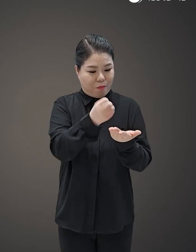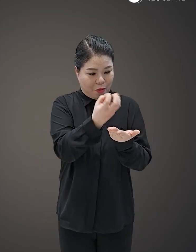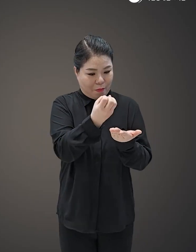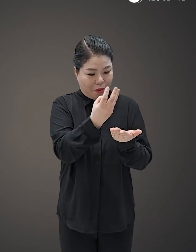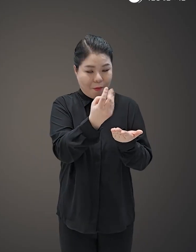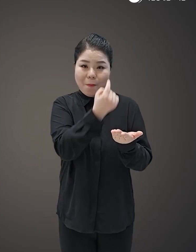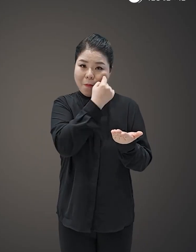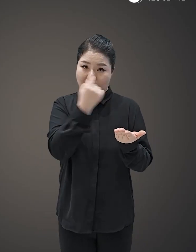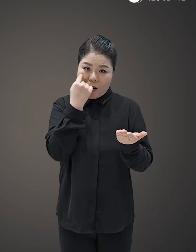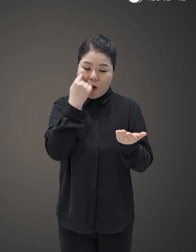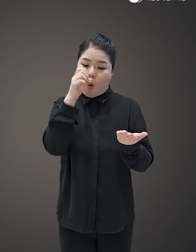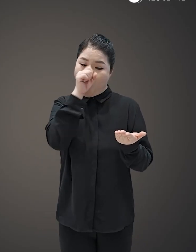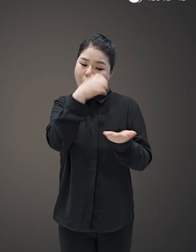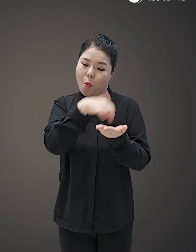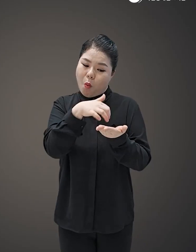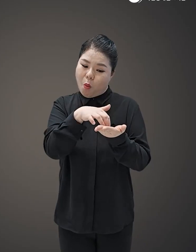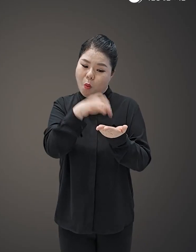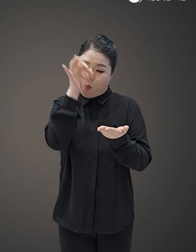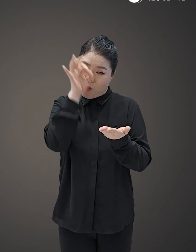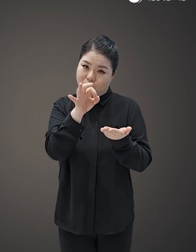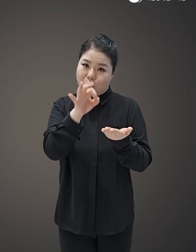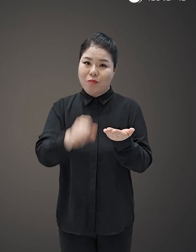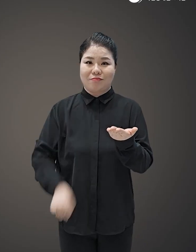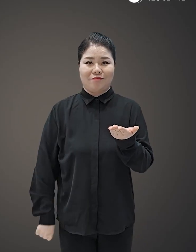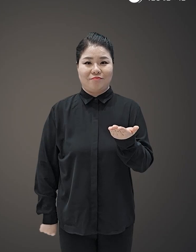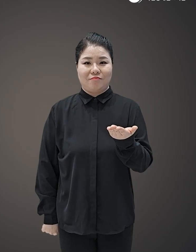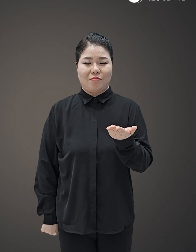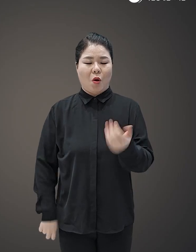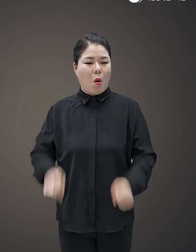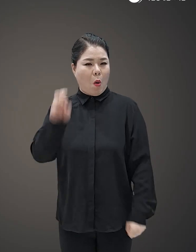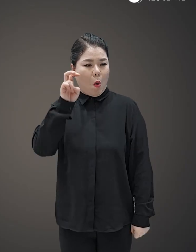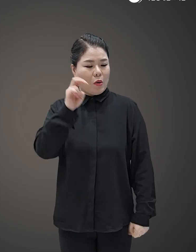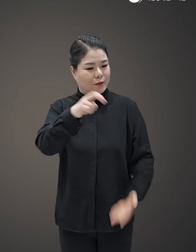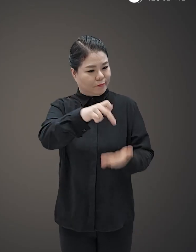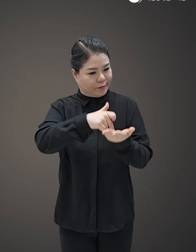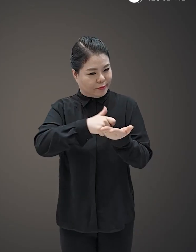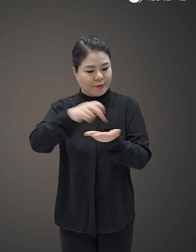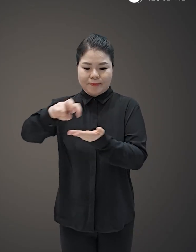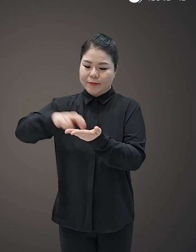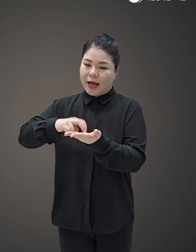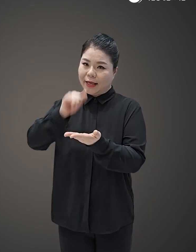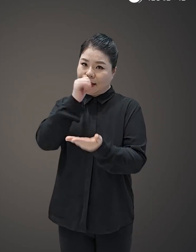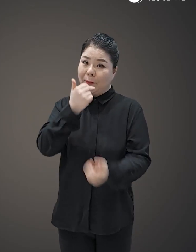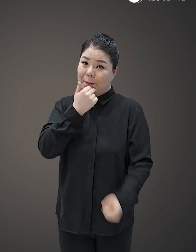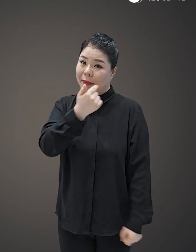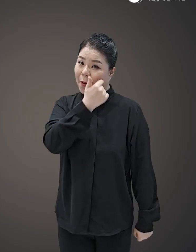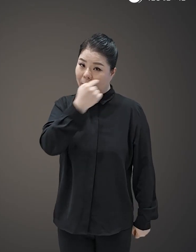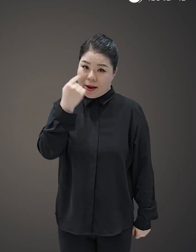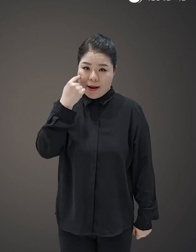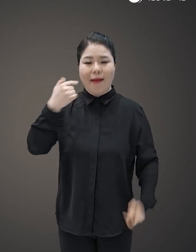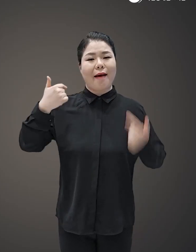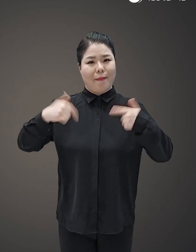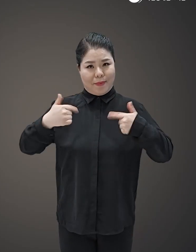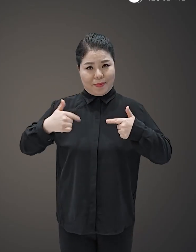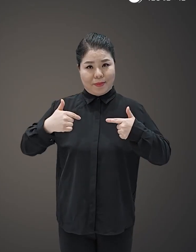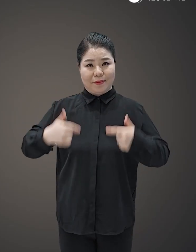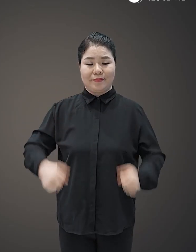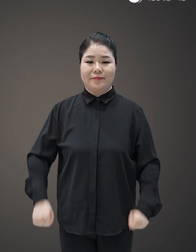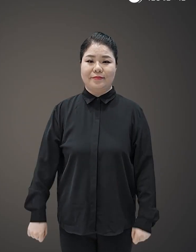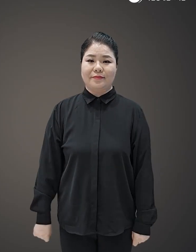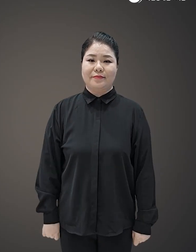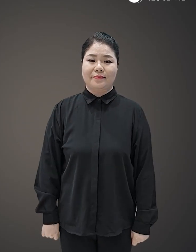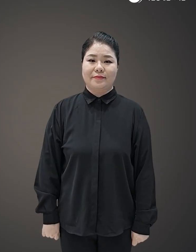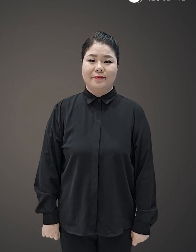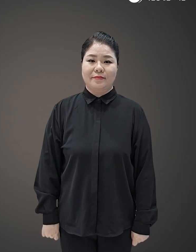수시로 알림을 확인하고 좋아요 몇 개를 받았는지, 혹시 톡이나 문자가 온 것은 없는지